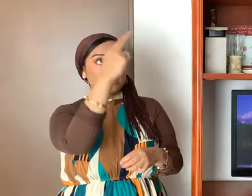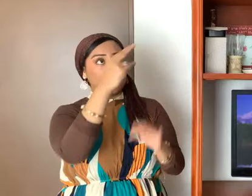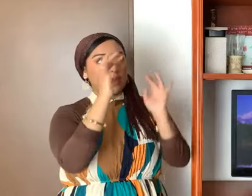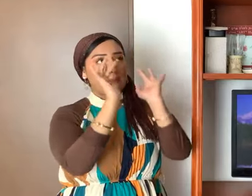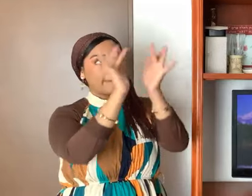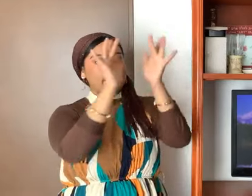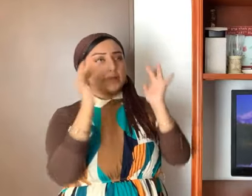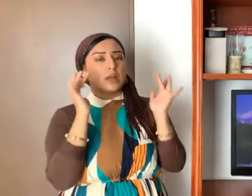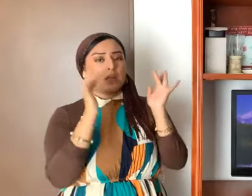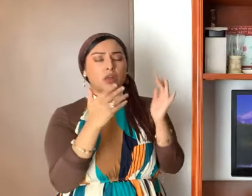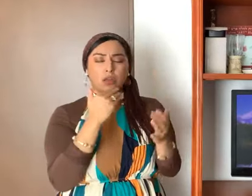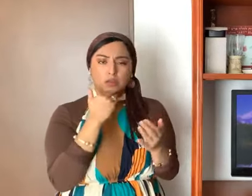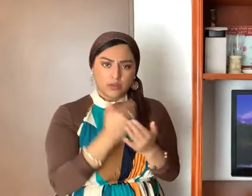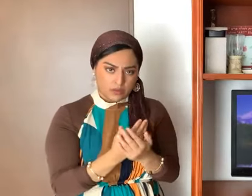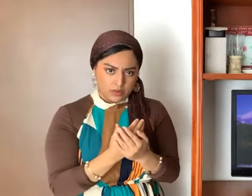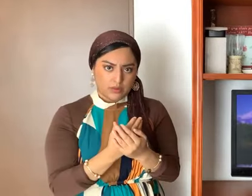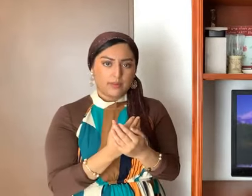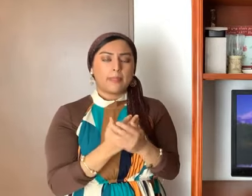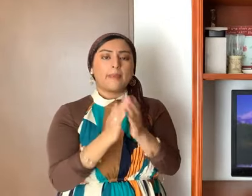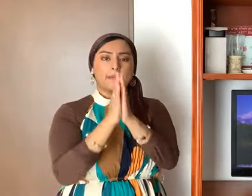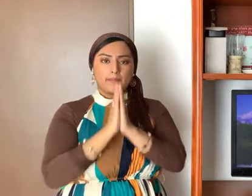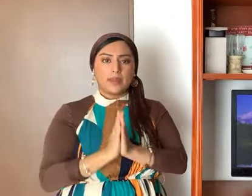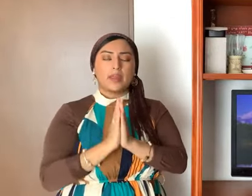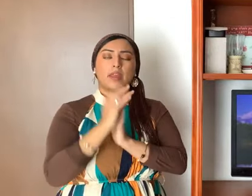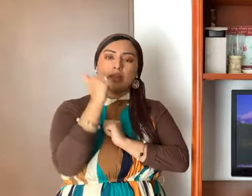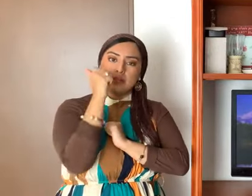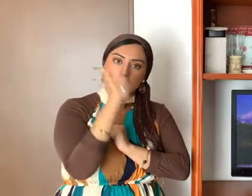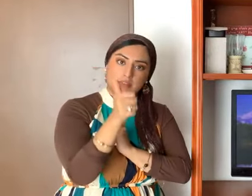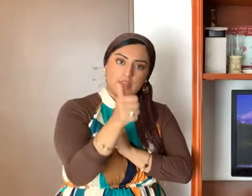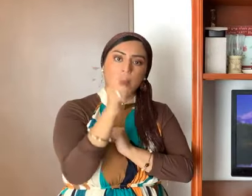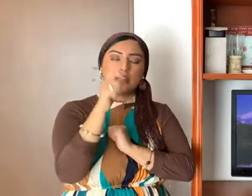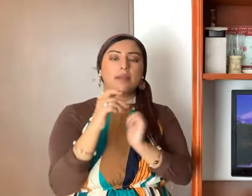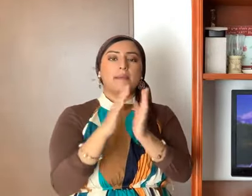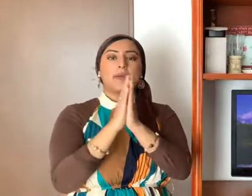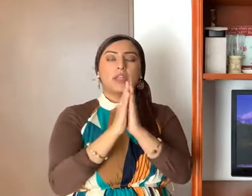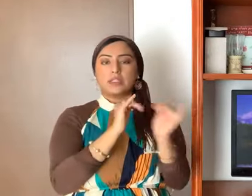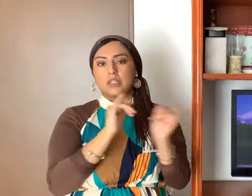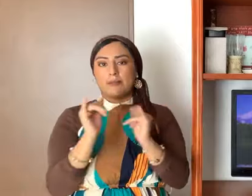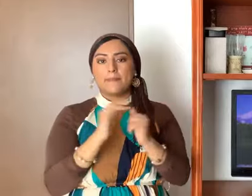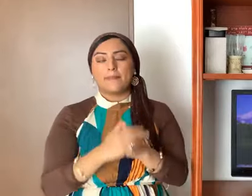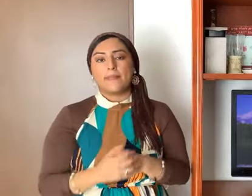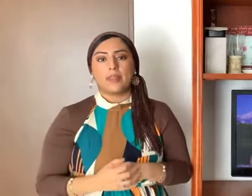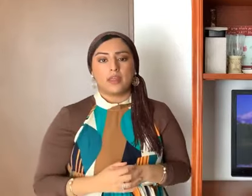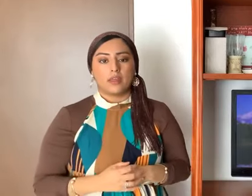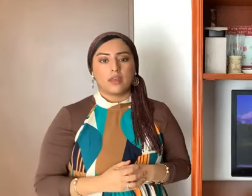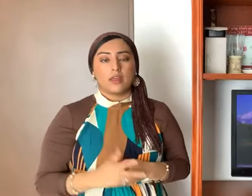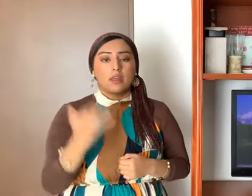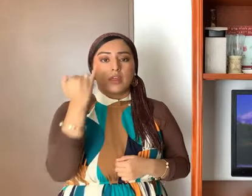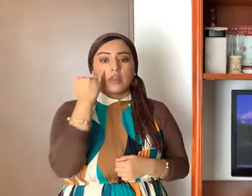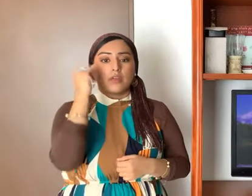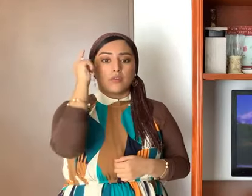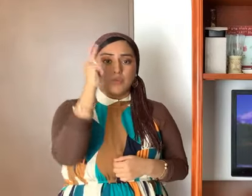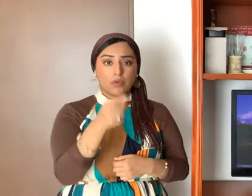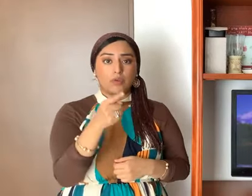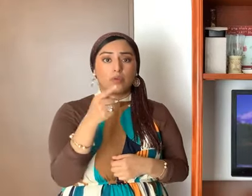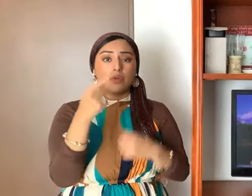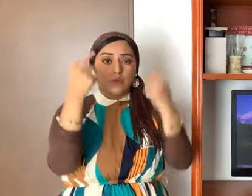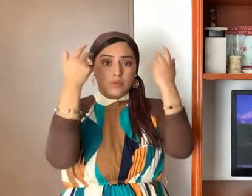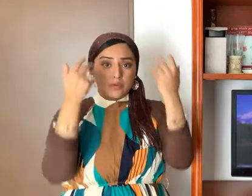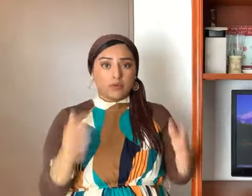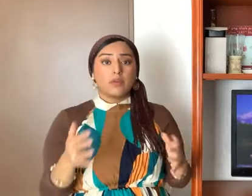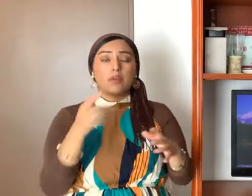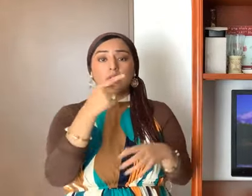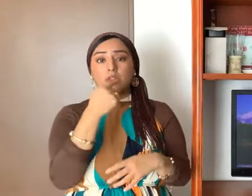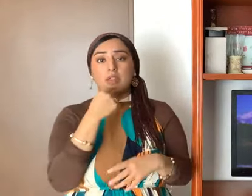Entonces, está bien, pide oración, pero también oras, tienes que orar tú. Si tú ya dices que